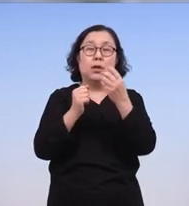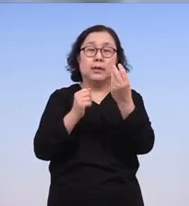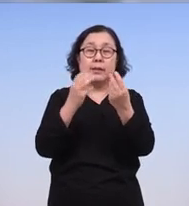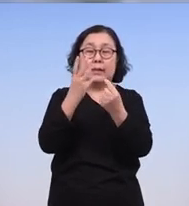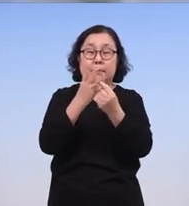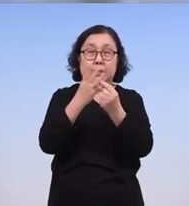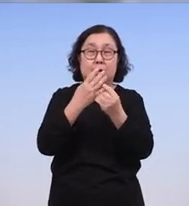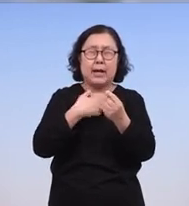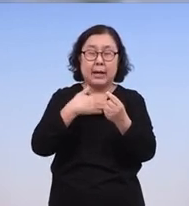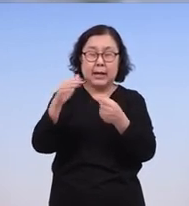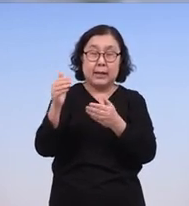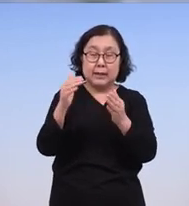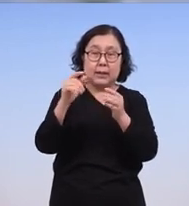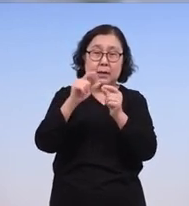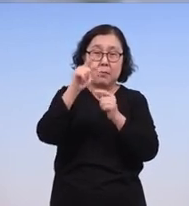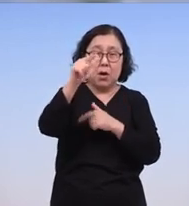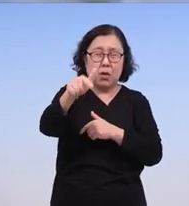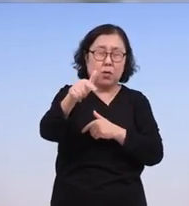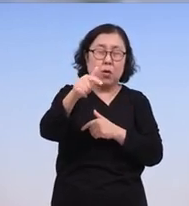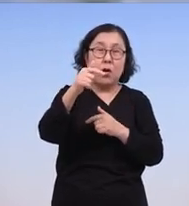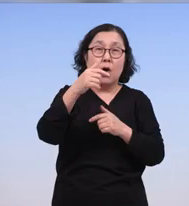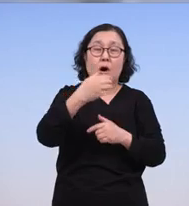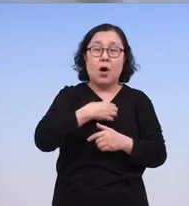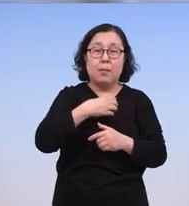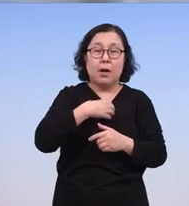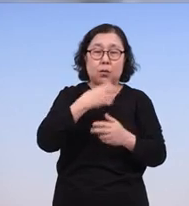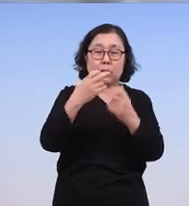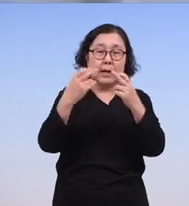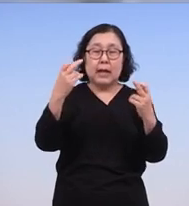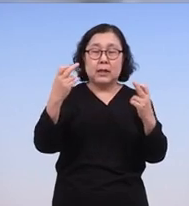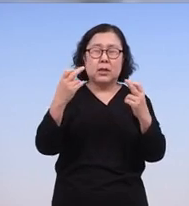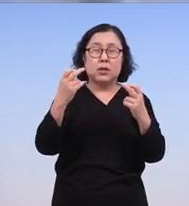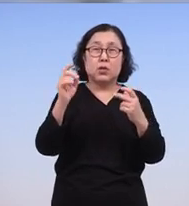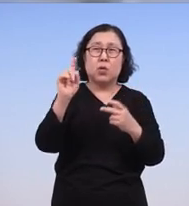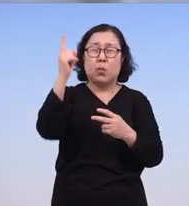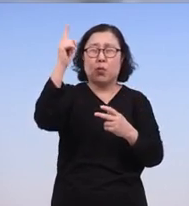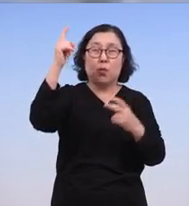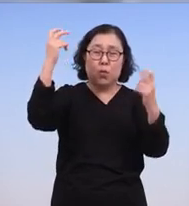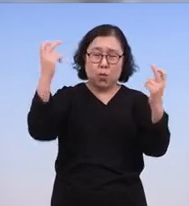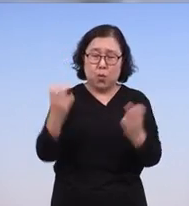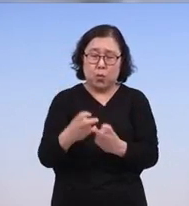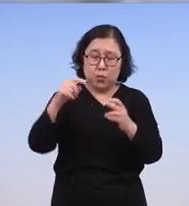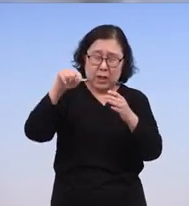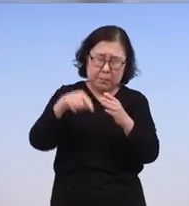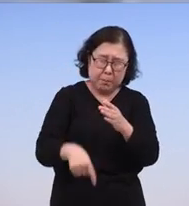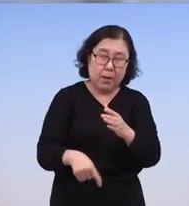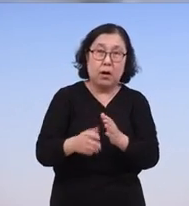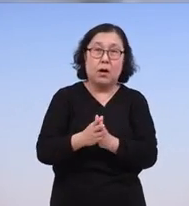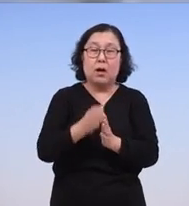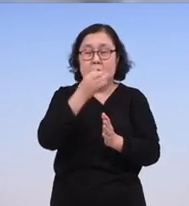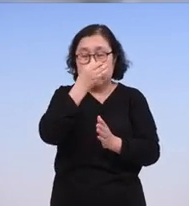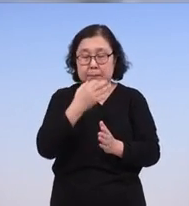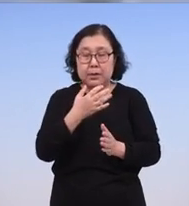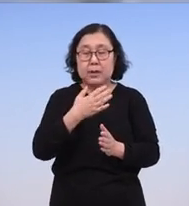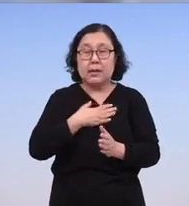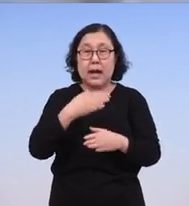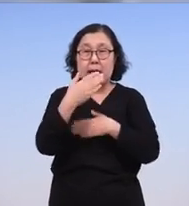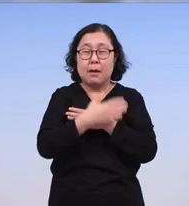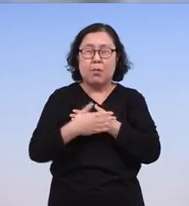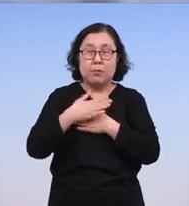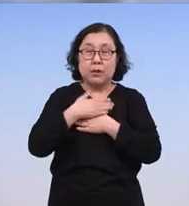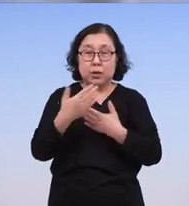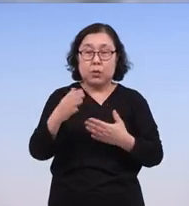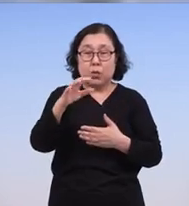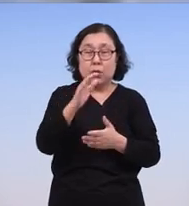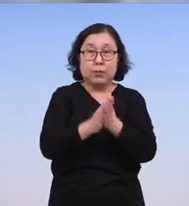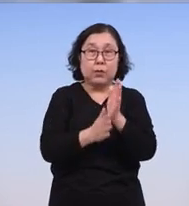나간 후에 3절 나의 가는 길 멀고 험하며 산은 높고 고른 깊어 고난 나의 몸 쉴 곳 없어도 복된